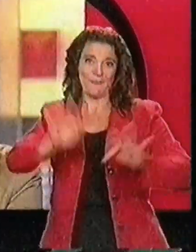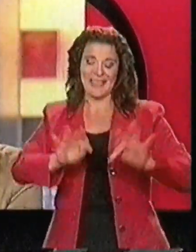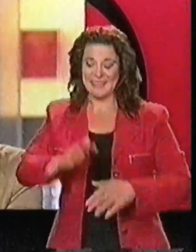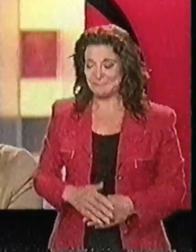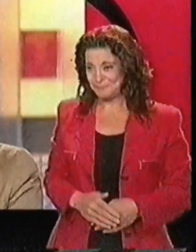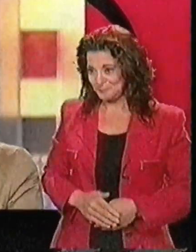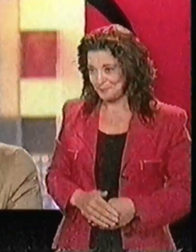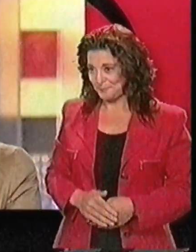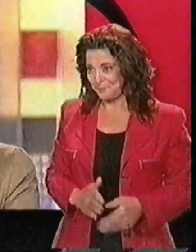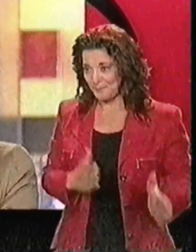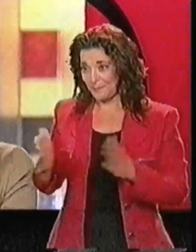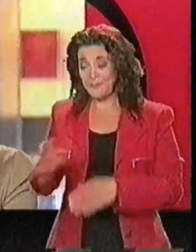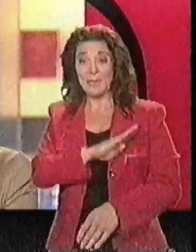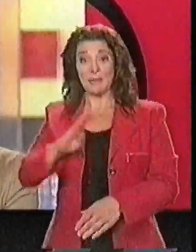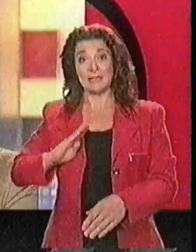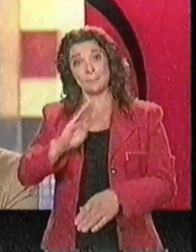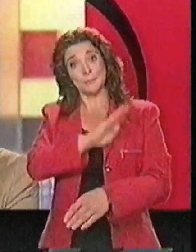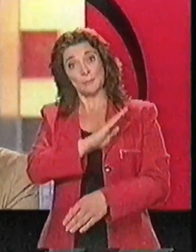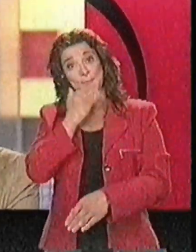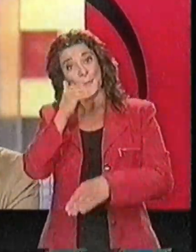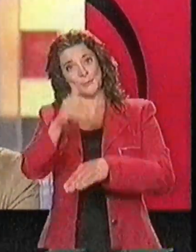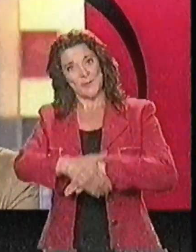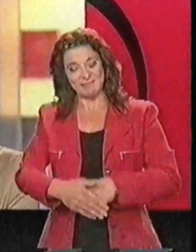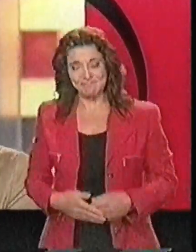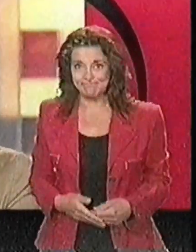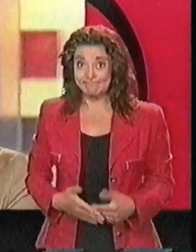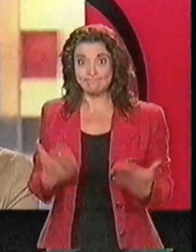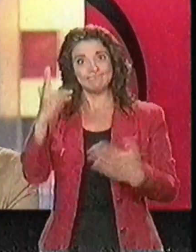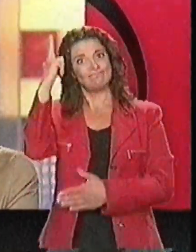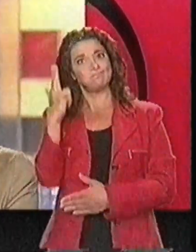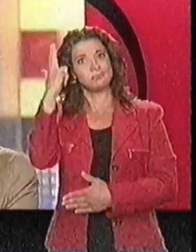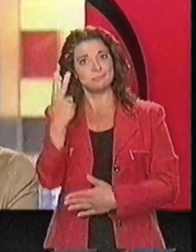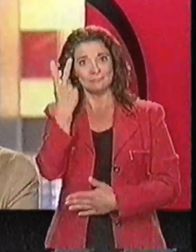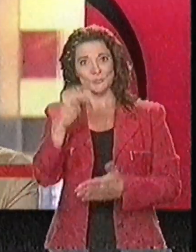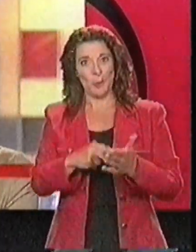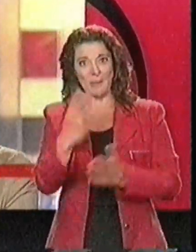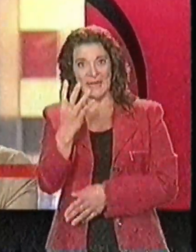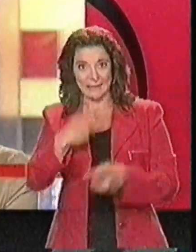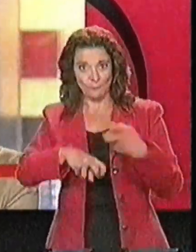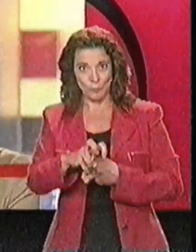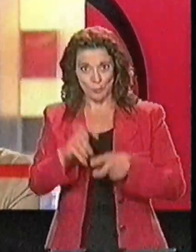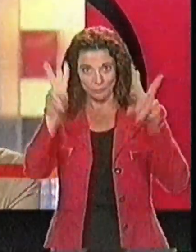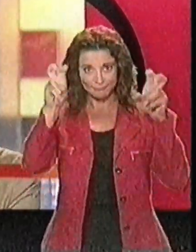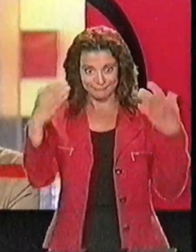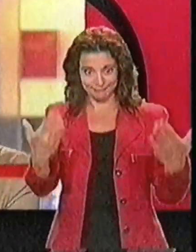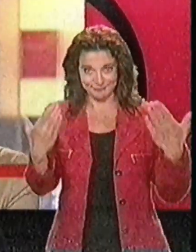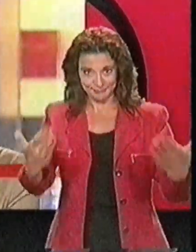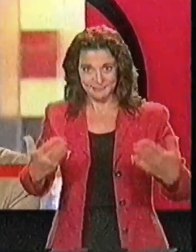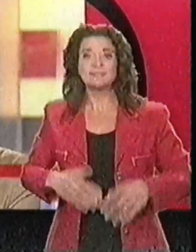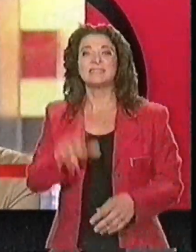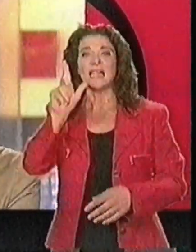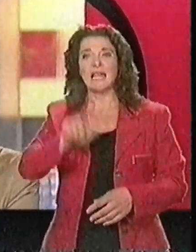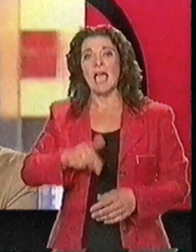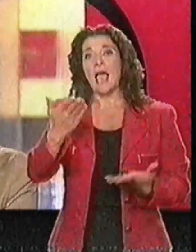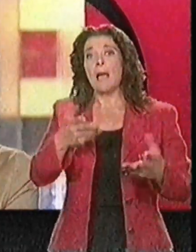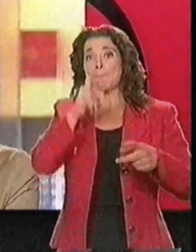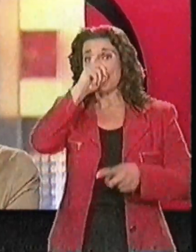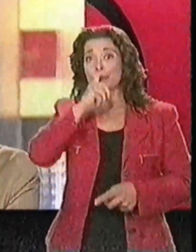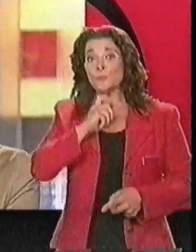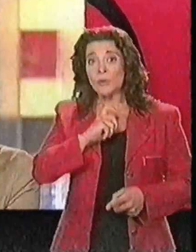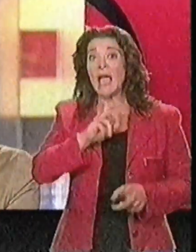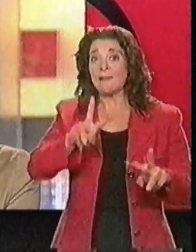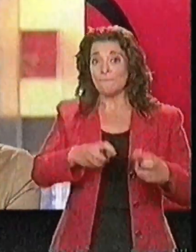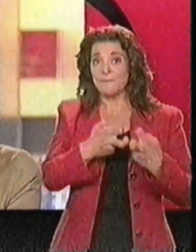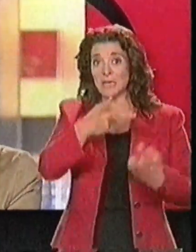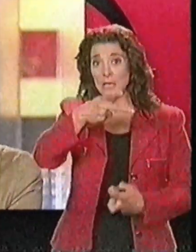Madame, Monsieur, bonsoir. C'est parti. Le coup d'envoi de l'Euro 2004 de football a été donné en fin d'après-midi à Porto, au Portugal. Il